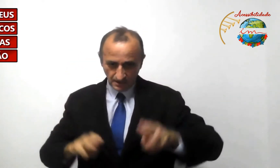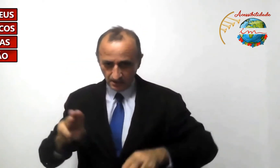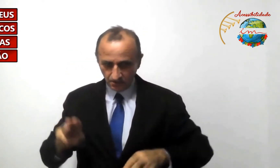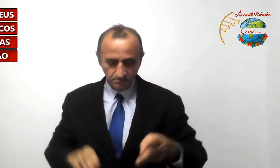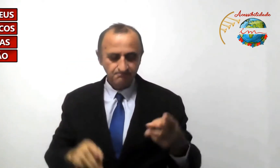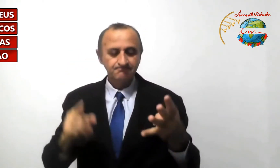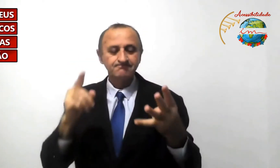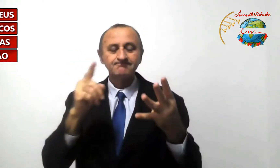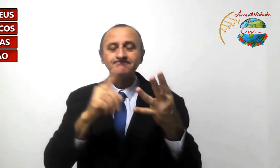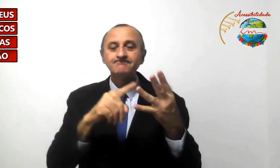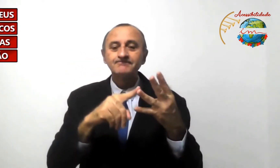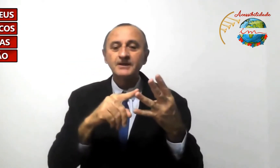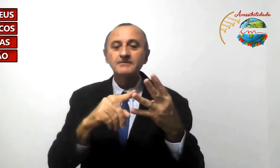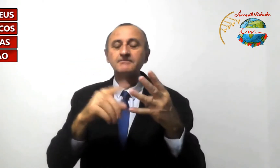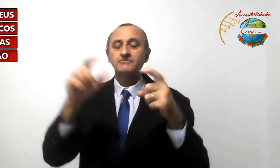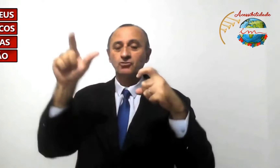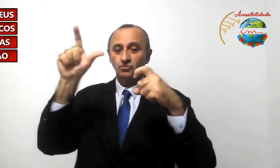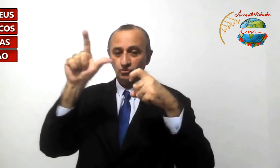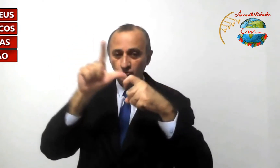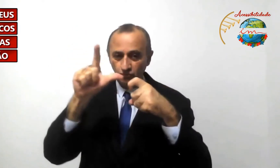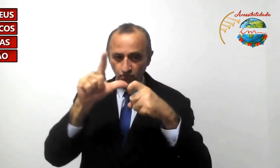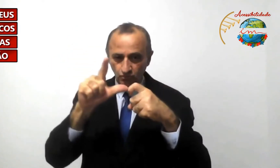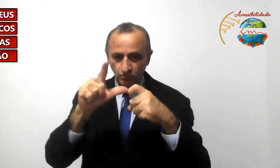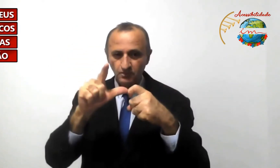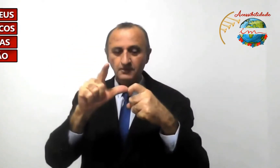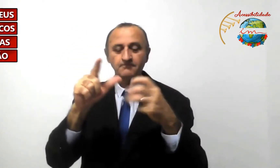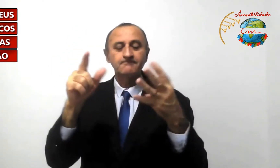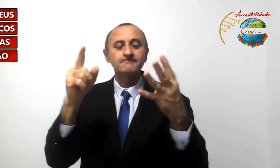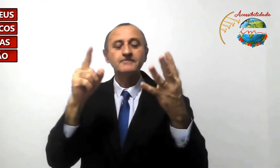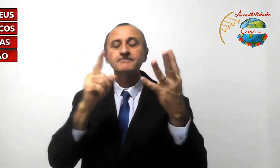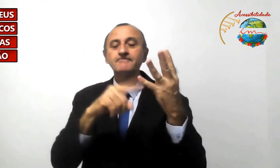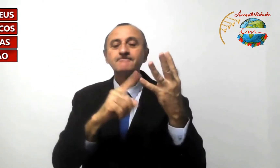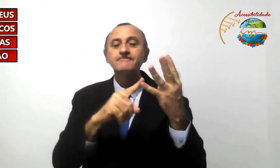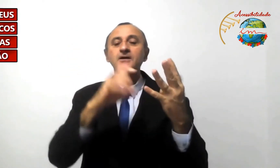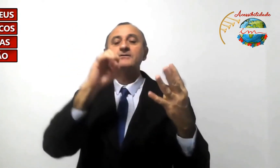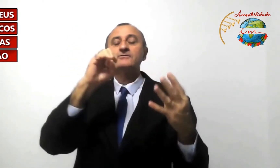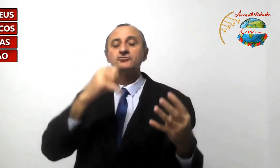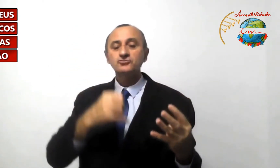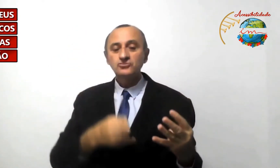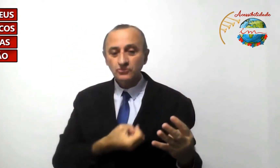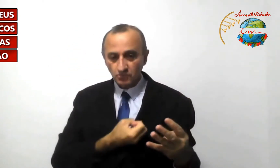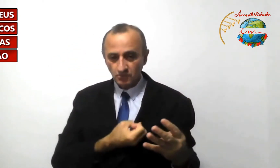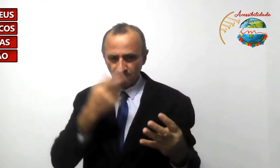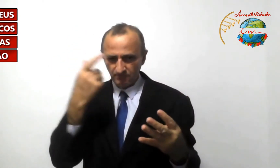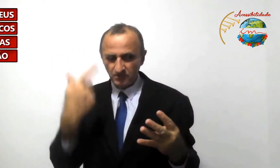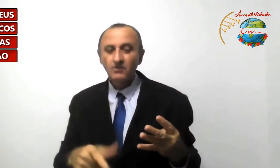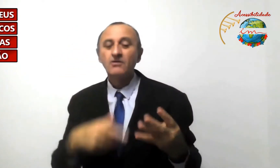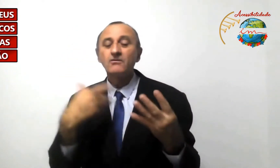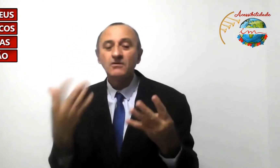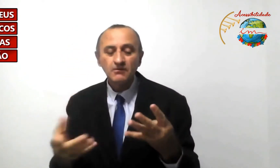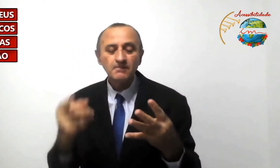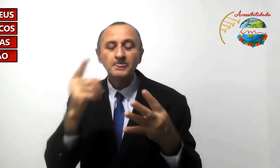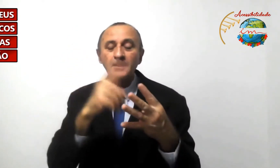Marcos. Terceiro evangelho, Lucas. E o quarto, João. Novamente,